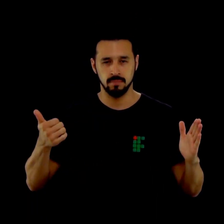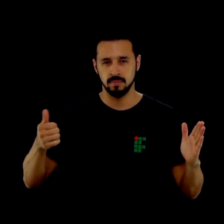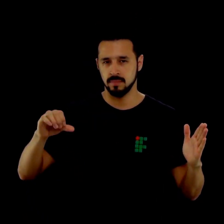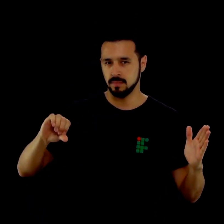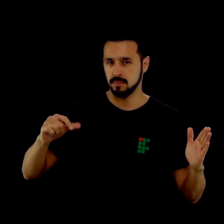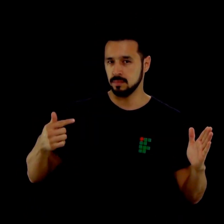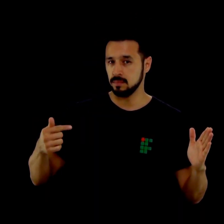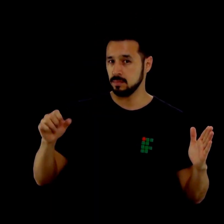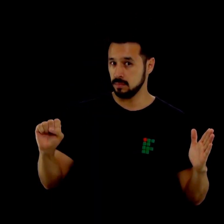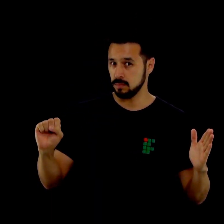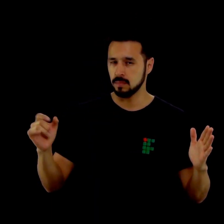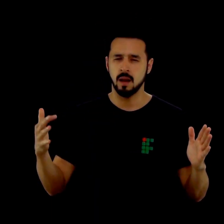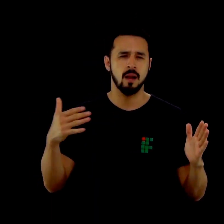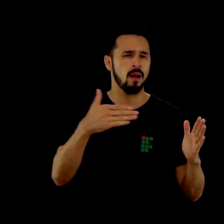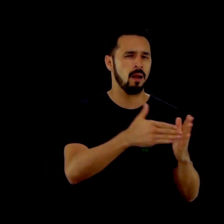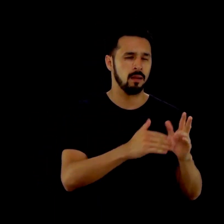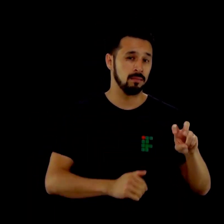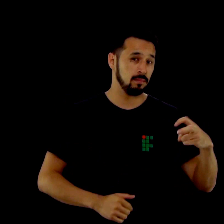1878 a